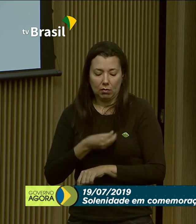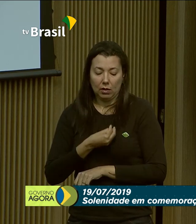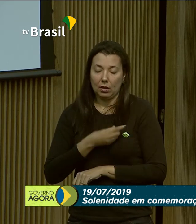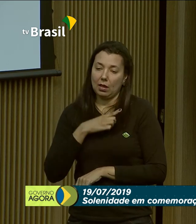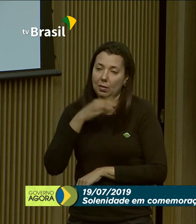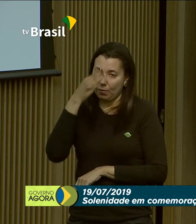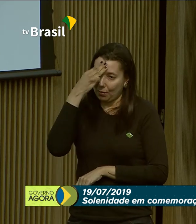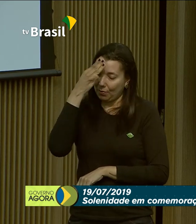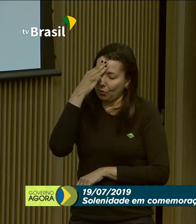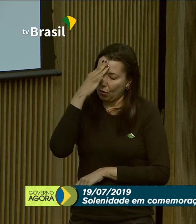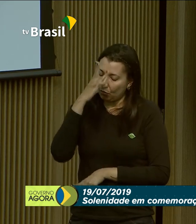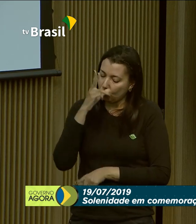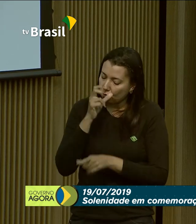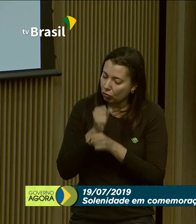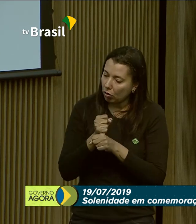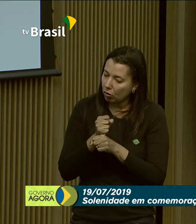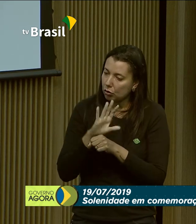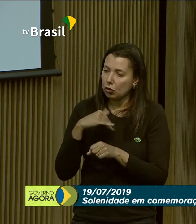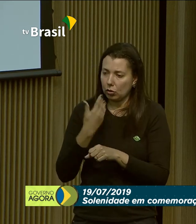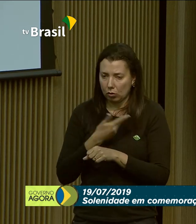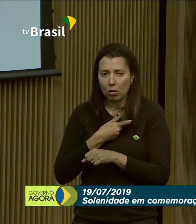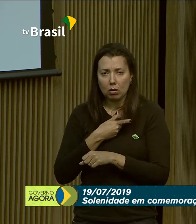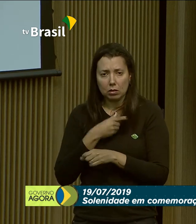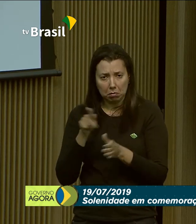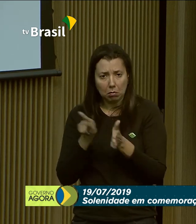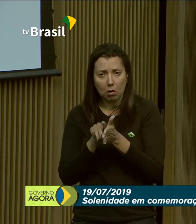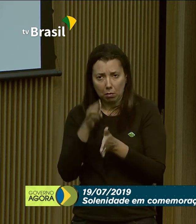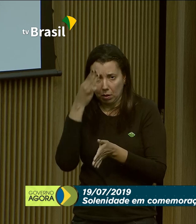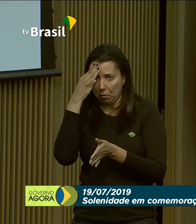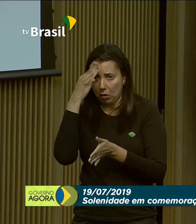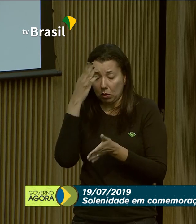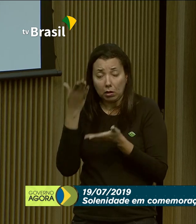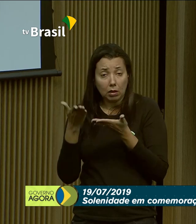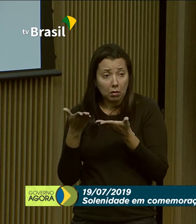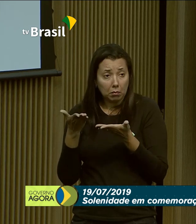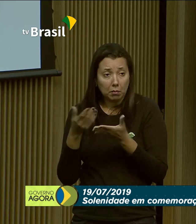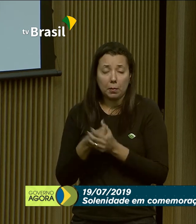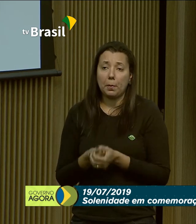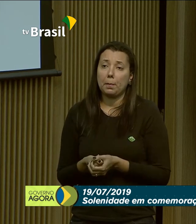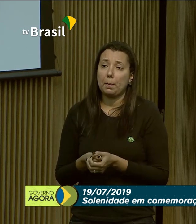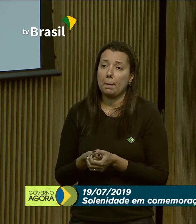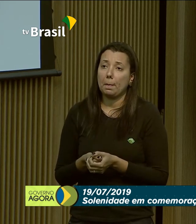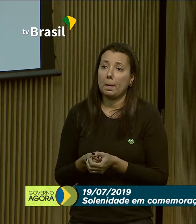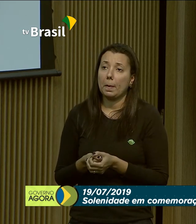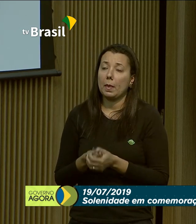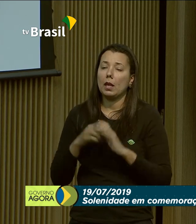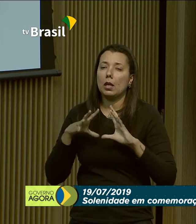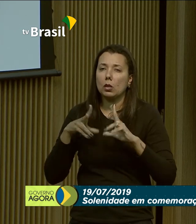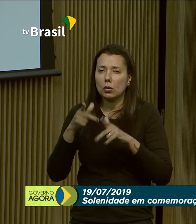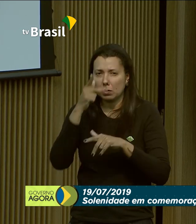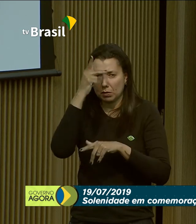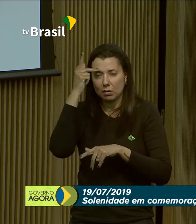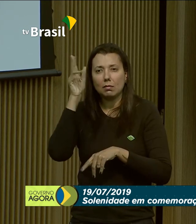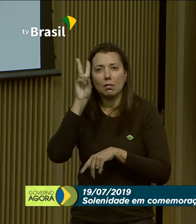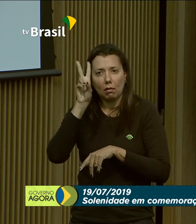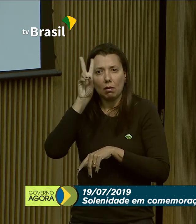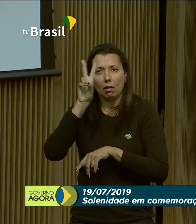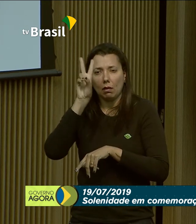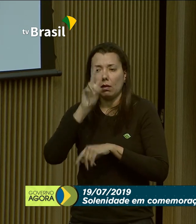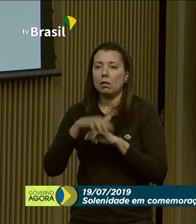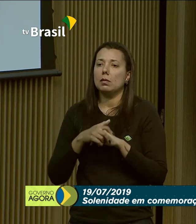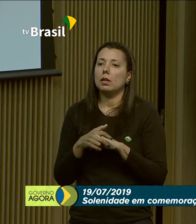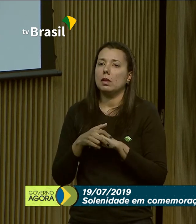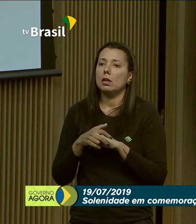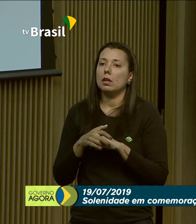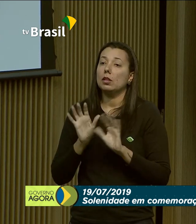memória muito forte. Nós somos as memórias, né? Sem memória não somos nada. E todo mundo se lembra